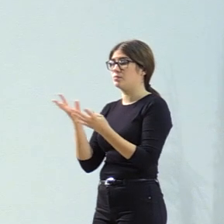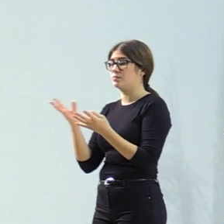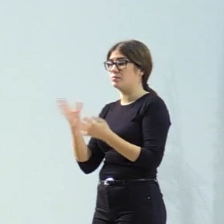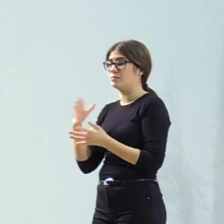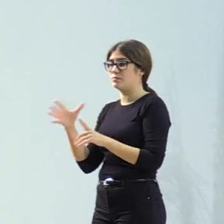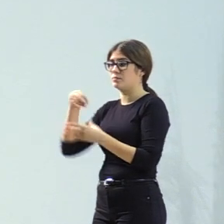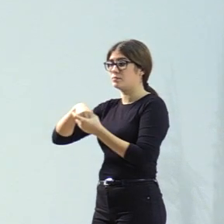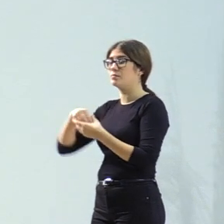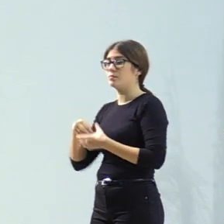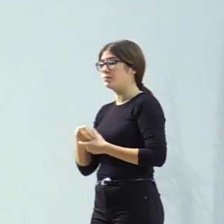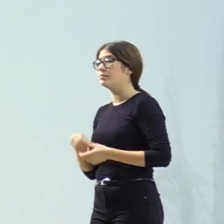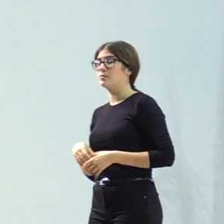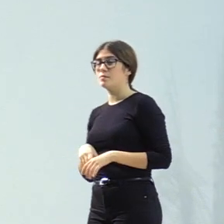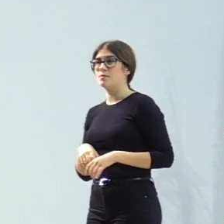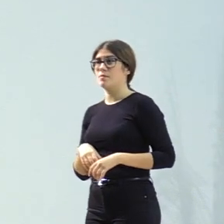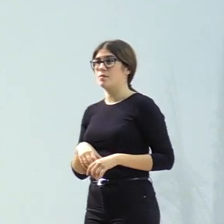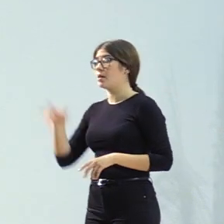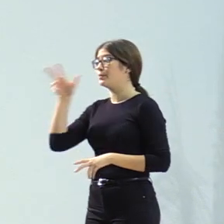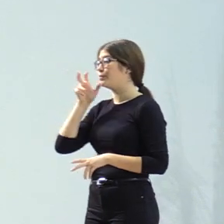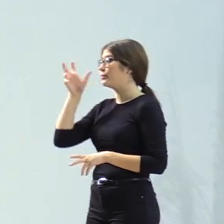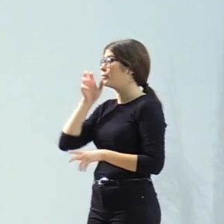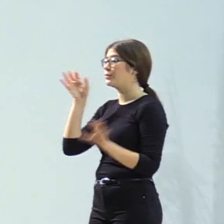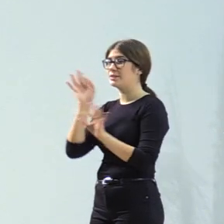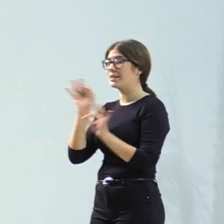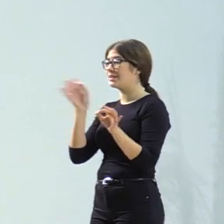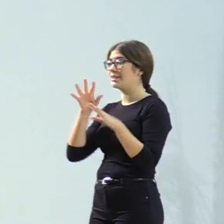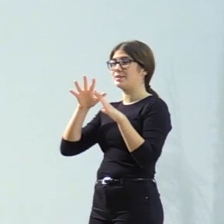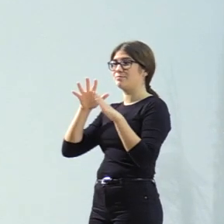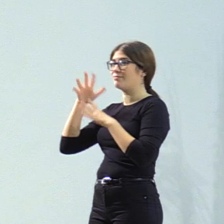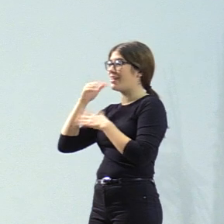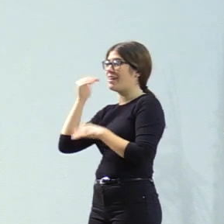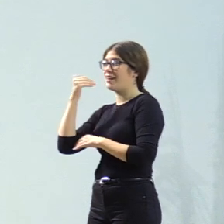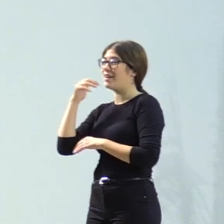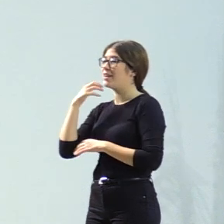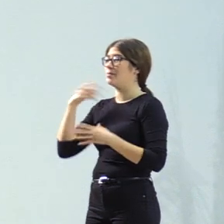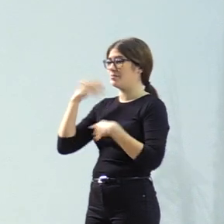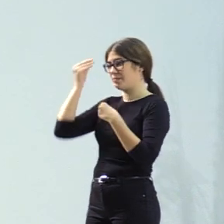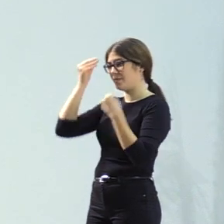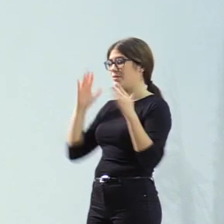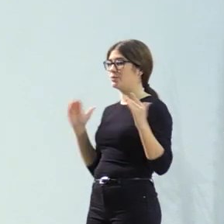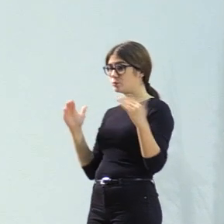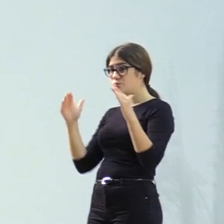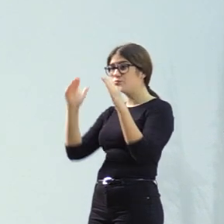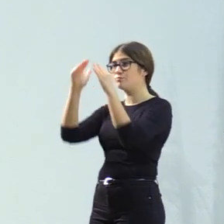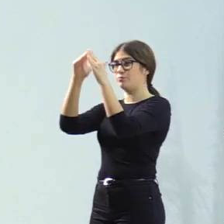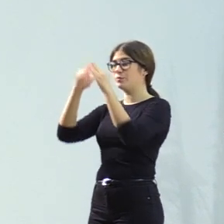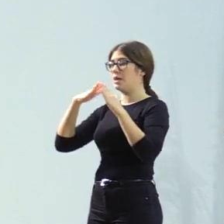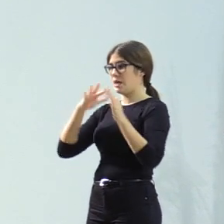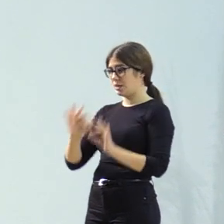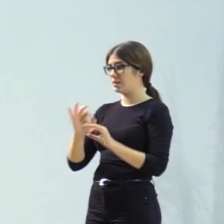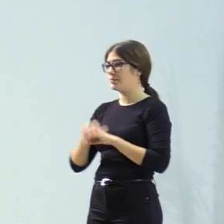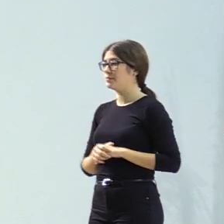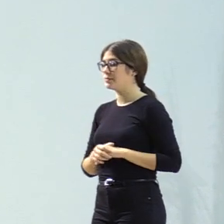vengo de entender que las clases sociales existen, Yo lo vivo de esa manera. Yo os decía, yo me